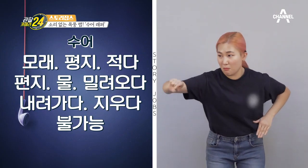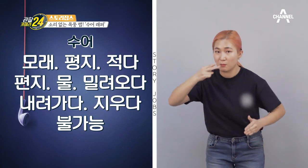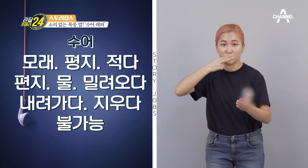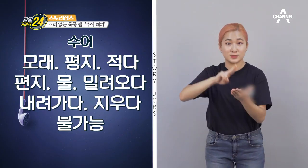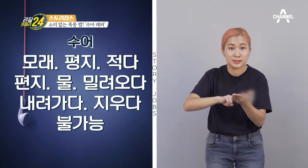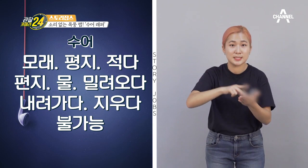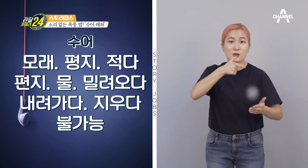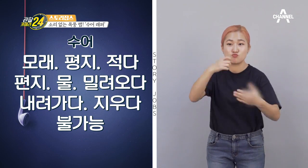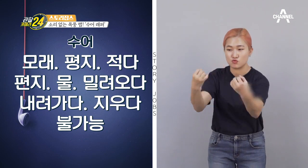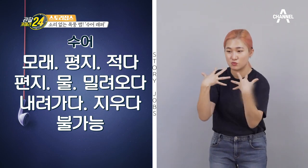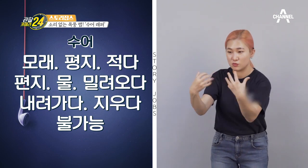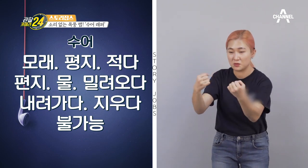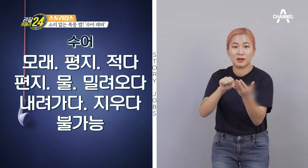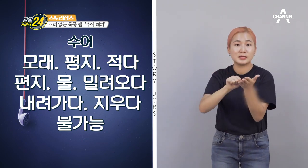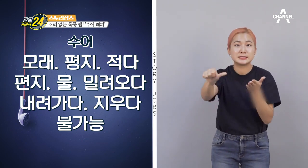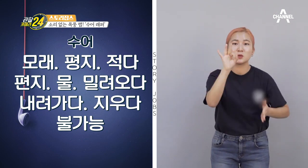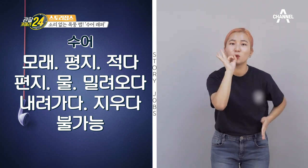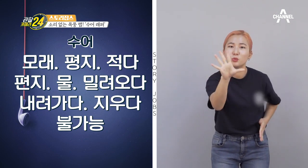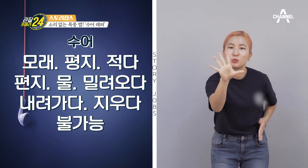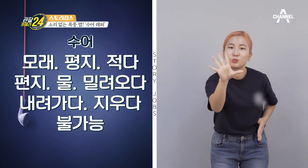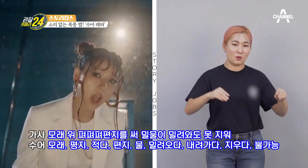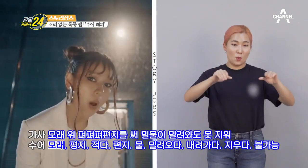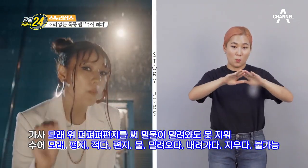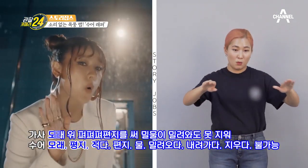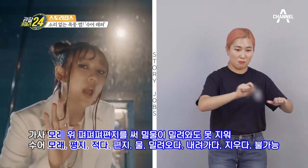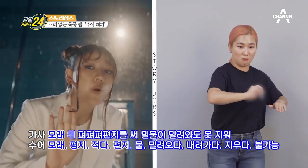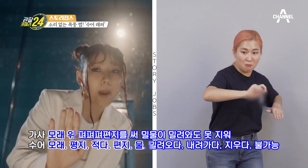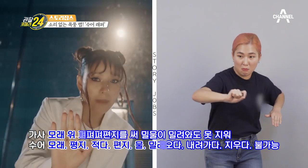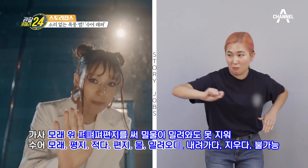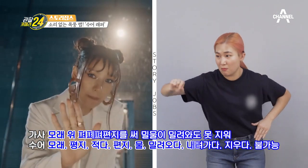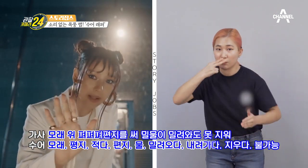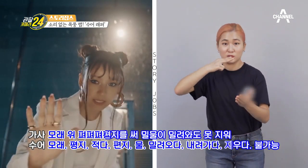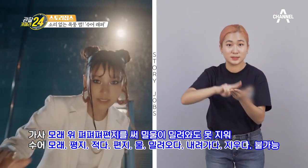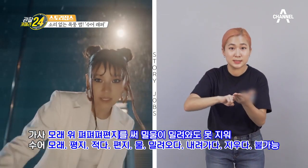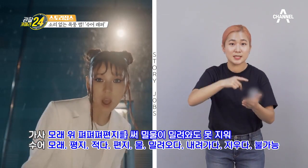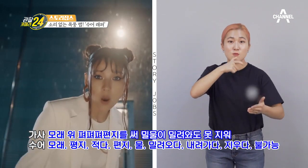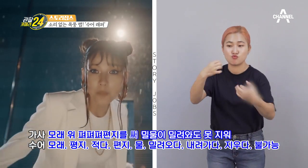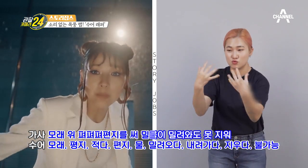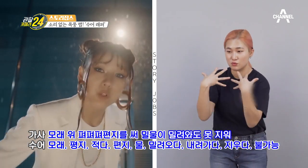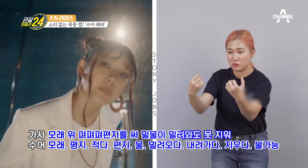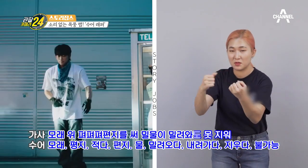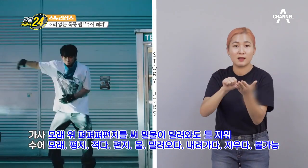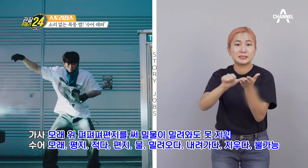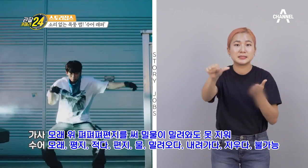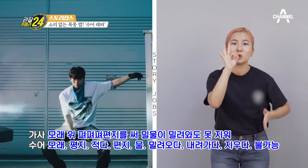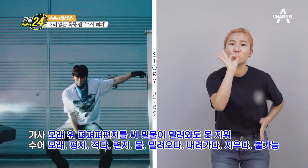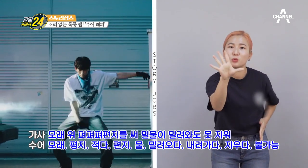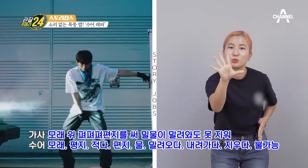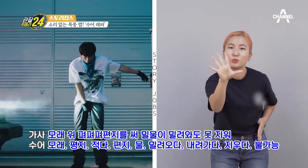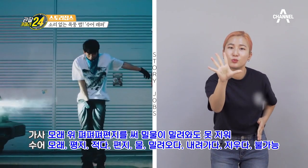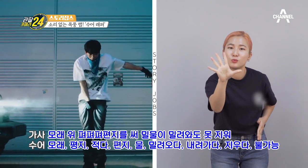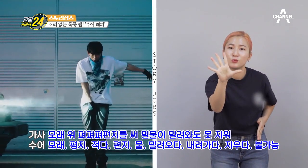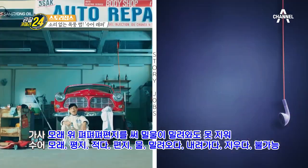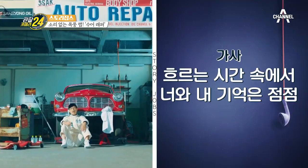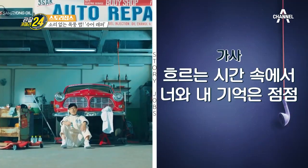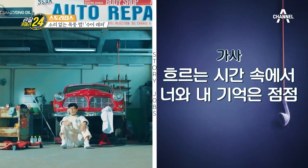펴펴펴 편지를 써 밀물이 밀려와 도무지 워. 모래 위 펴펴펴 편지를 써 밀물이 밀려와 도무지 워. 한 가지